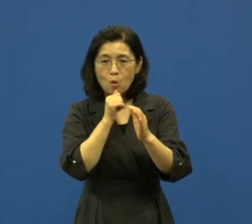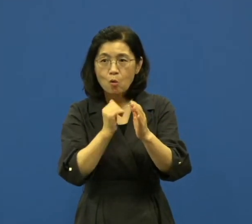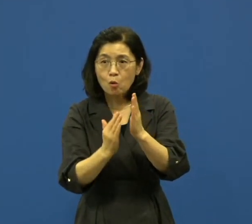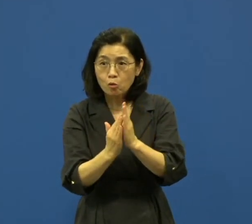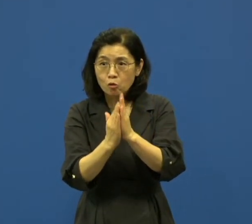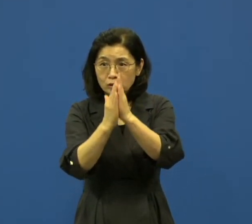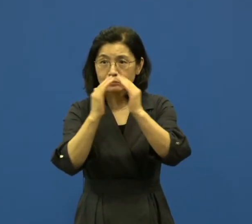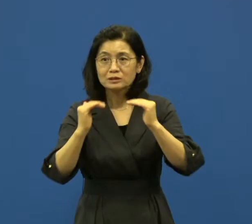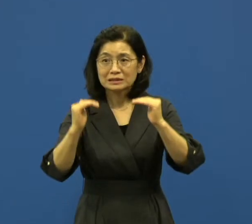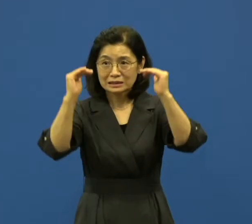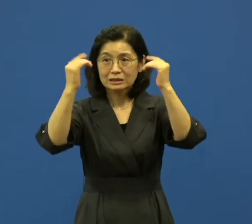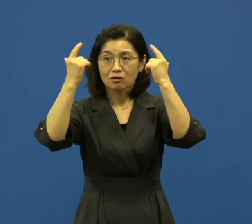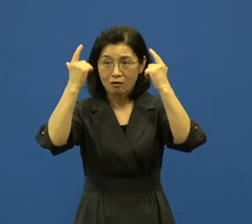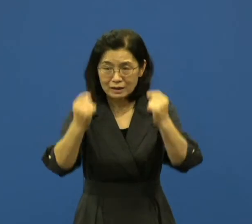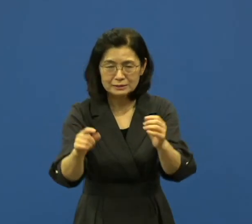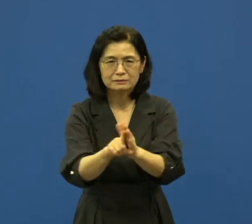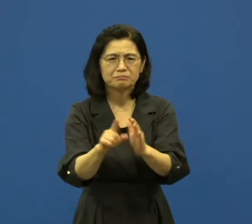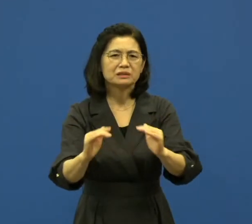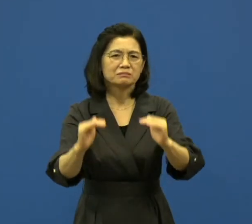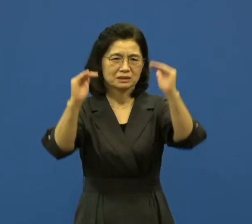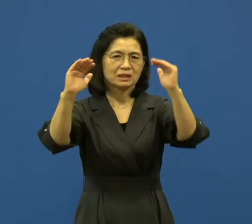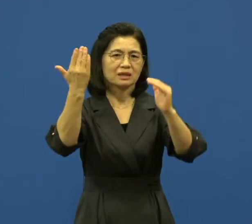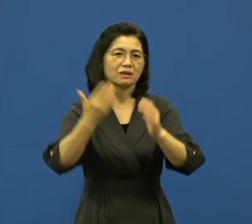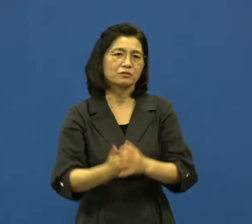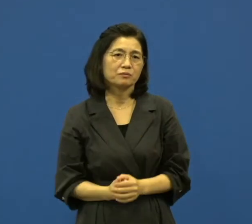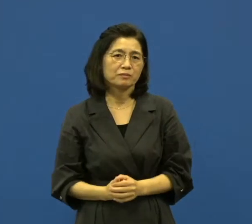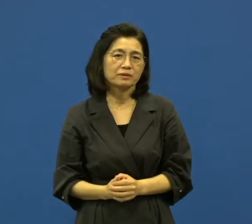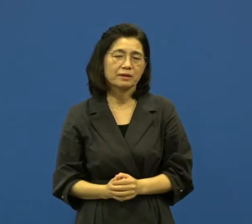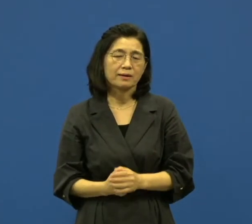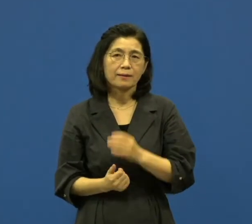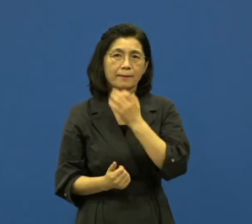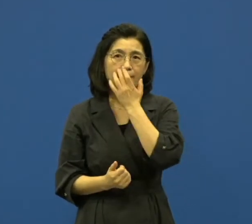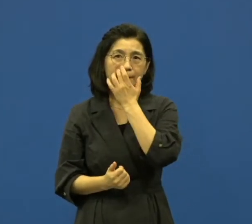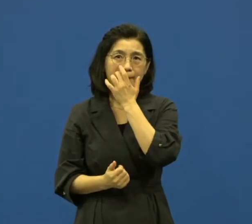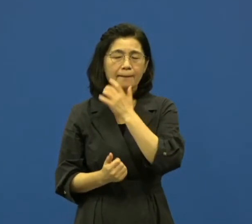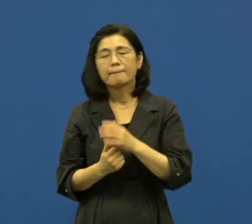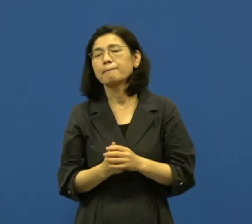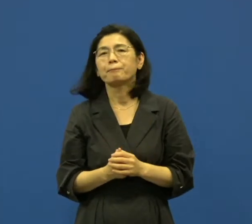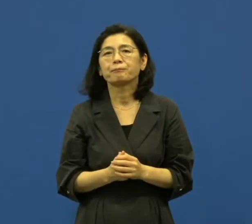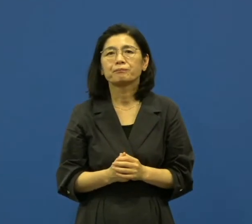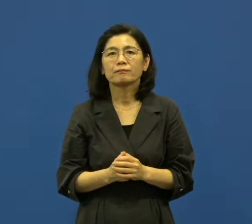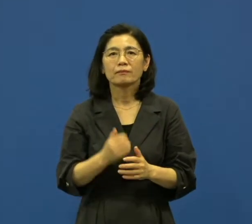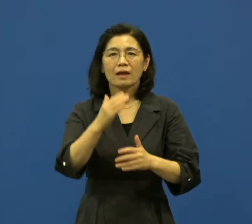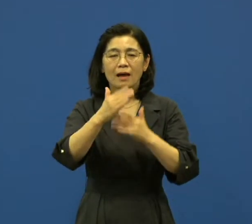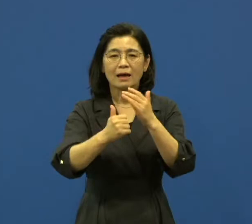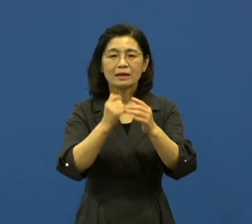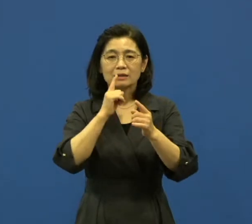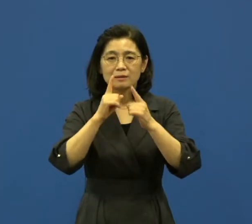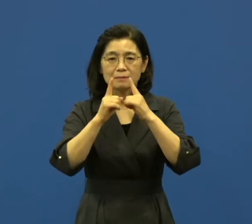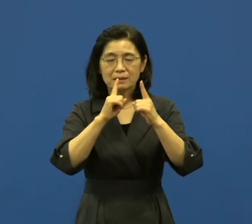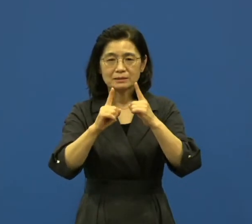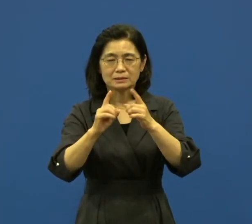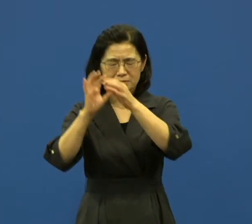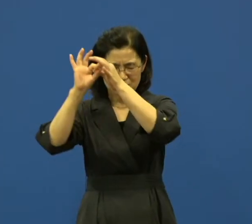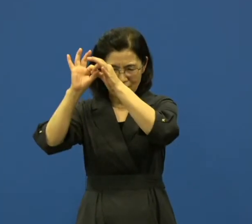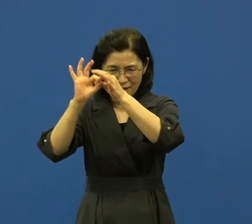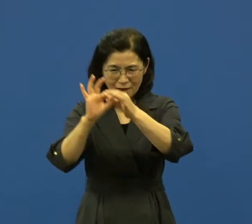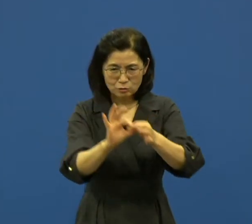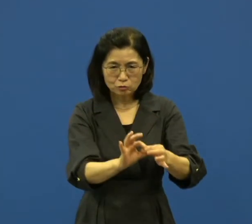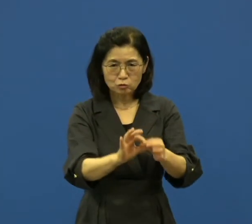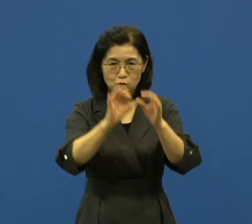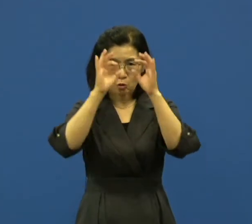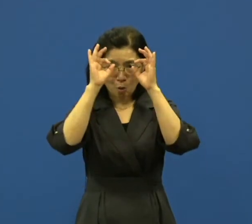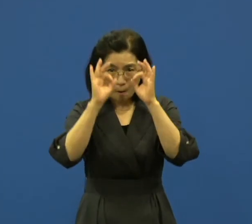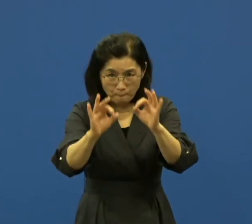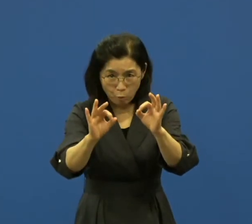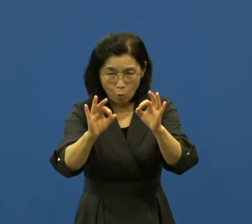것에 급급하고 불신앙의 생각들이 파고 들어오고 거짓된 세상의 이야기들에 여러분 우리의